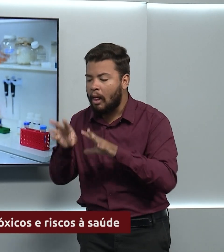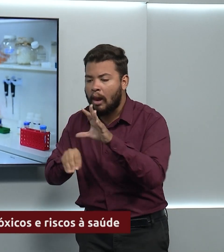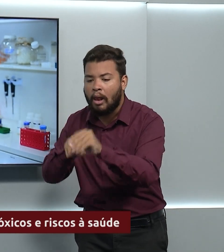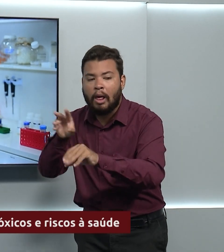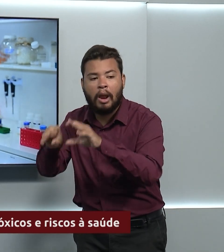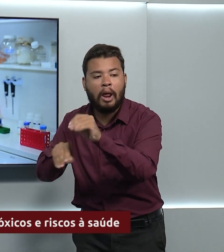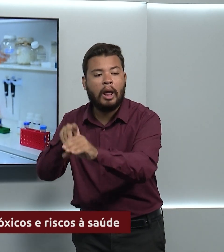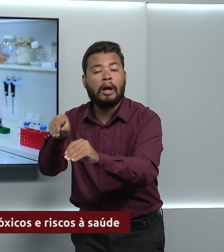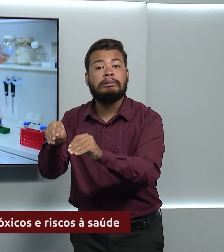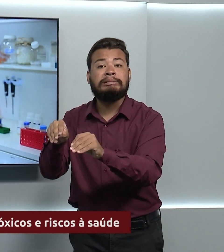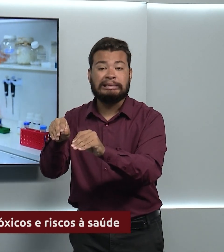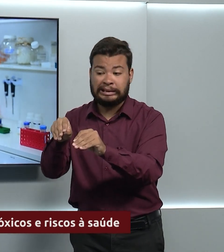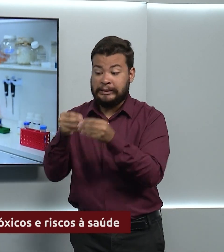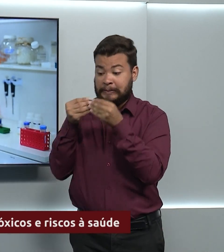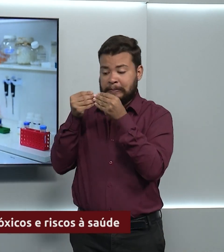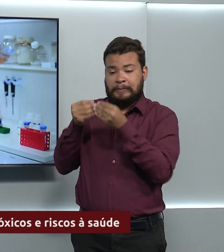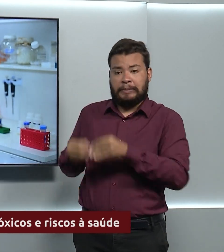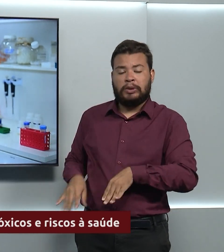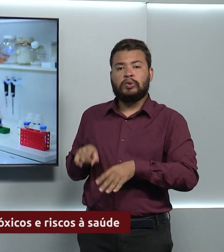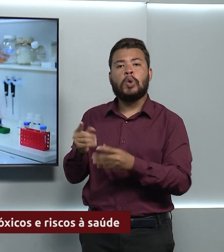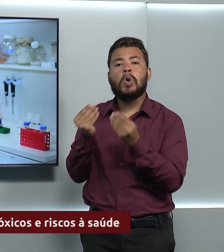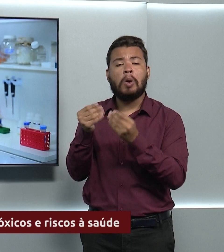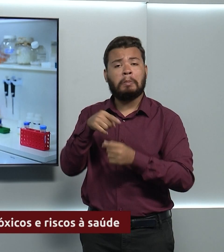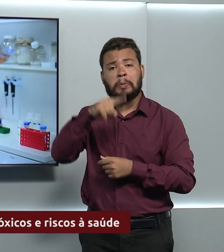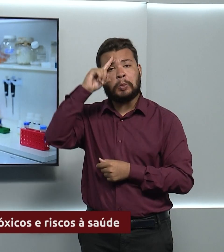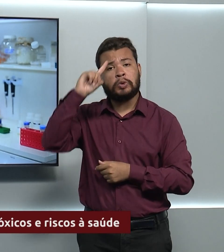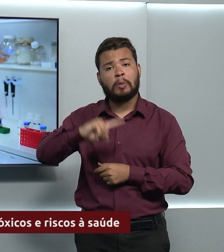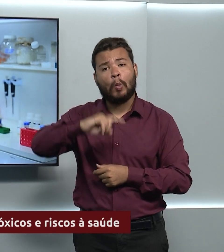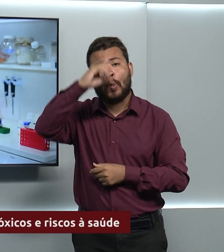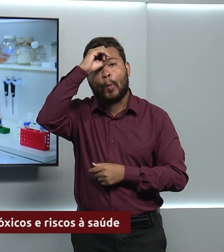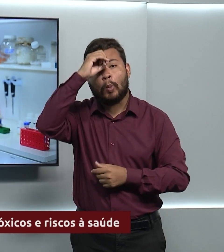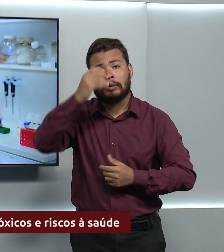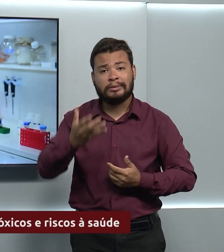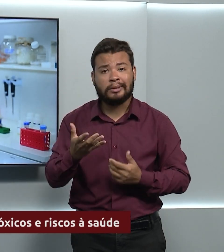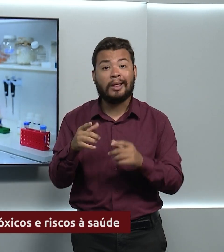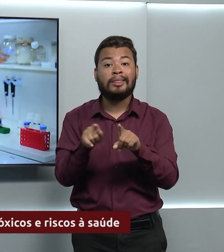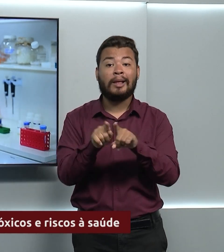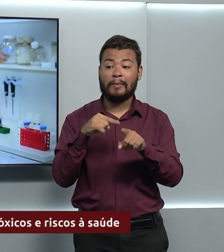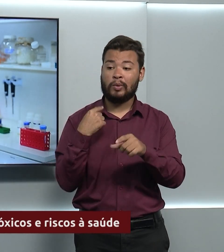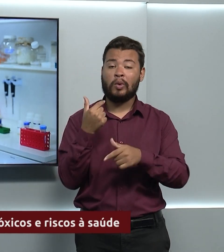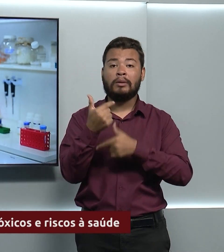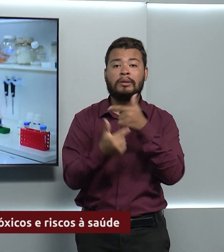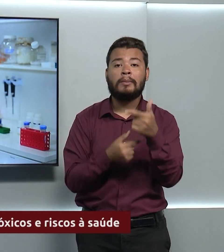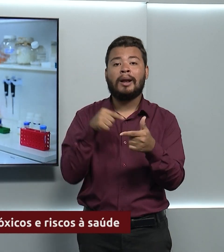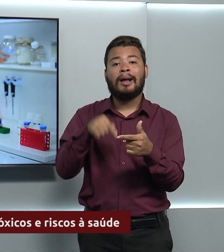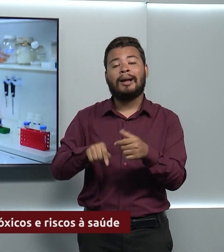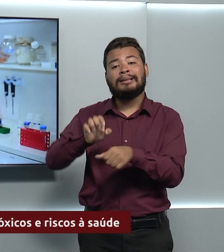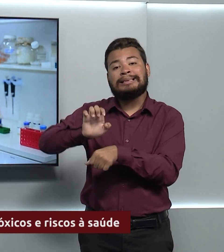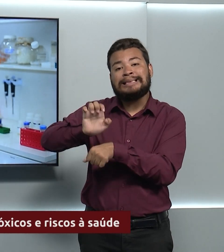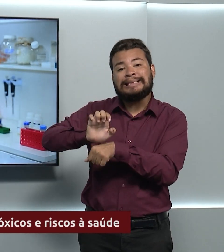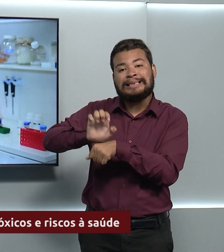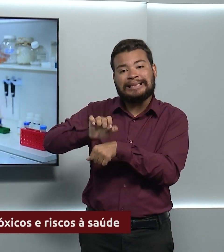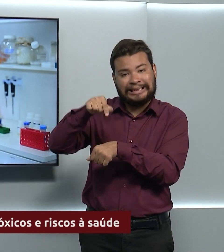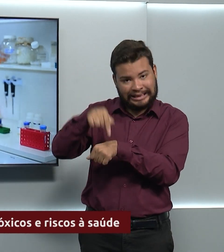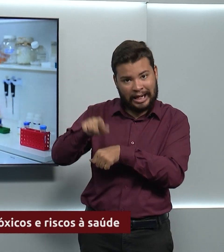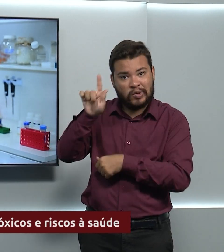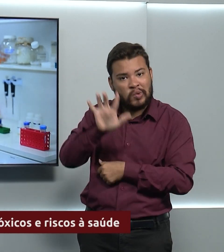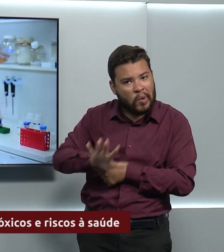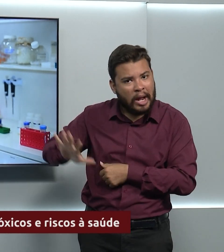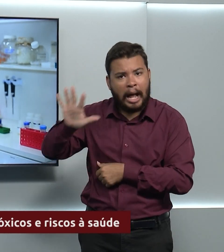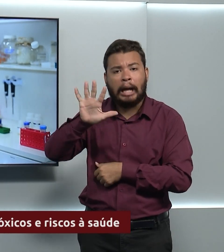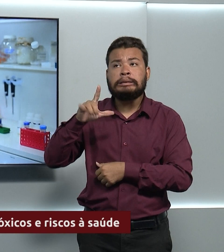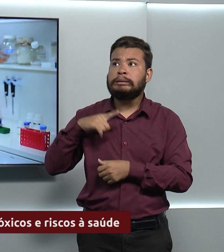desse produto sem o uso de equipamento, e também porque nós moramos em um estado em que o clima é em grande maioria do tempo